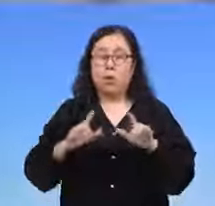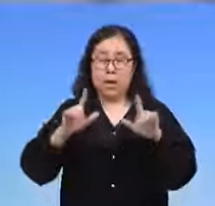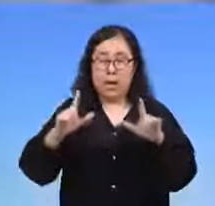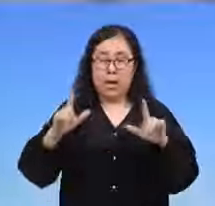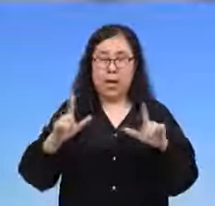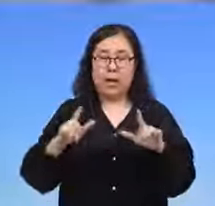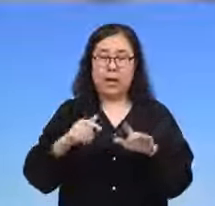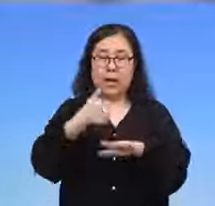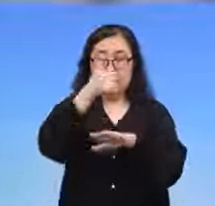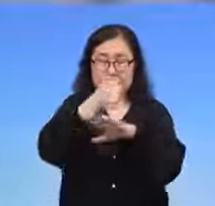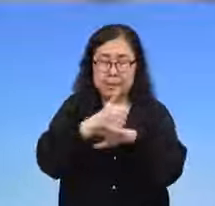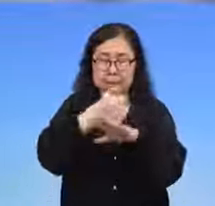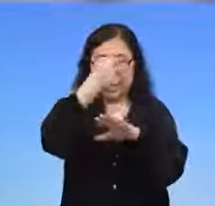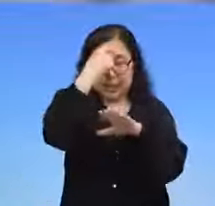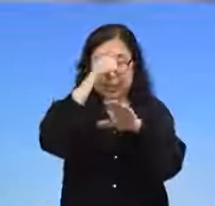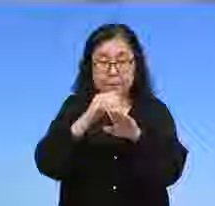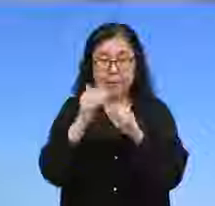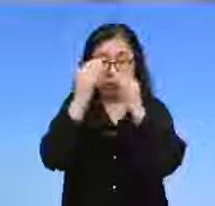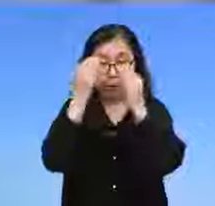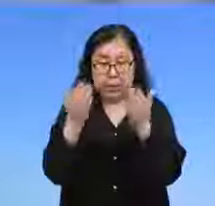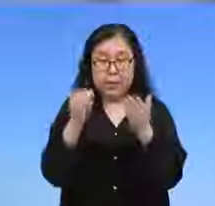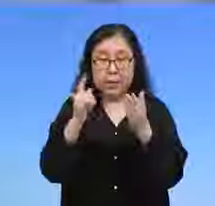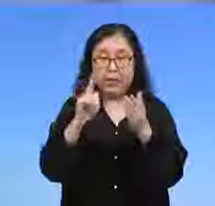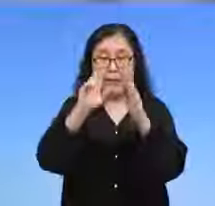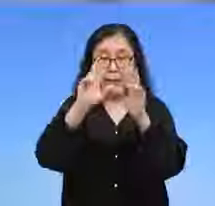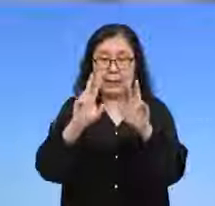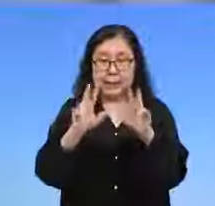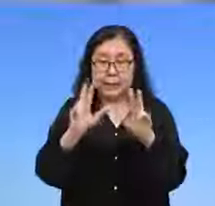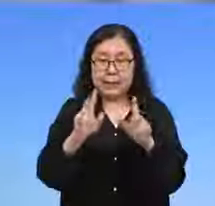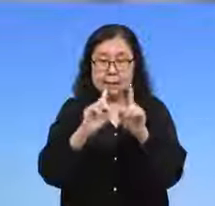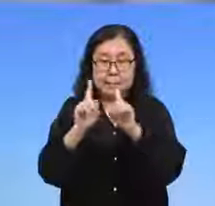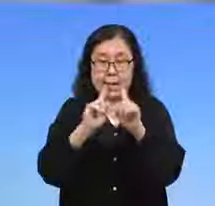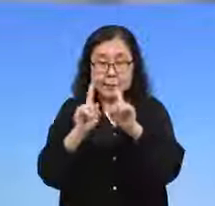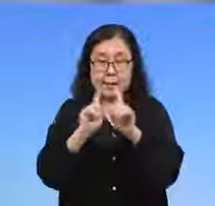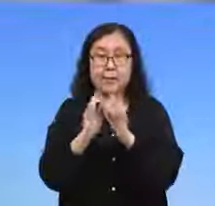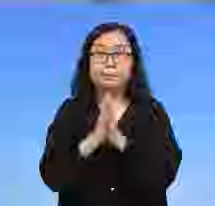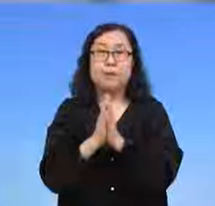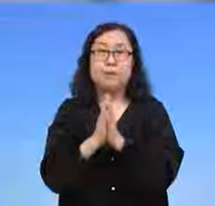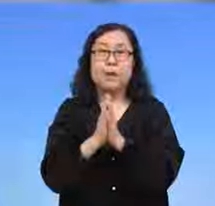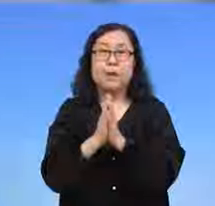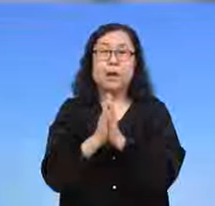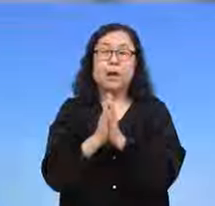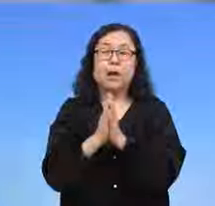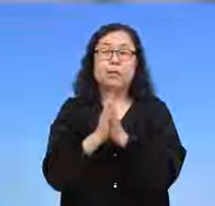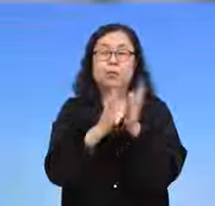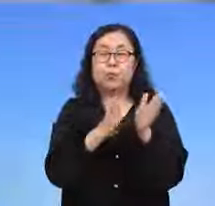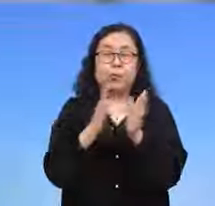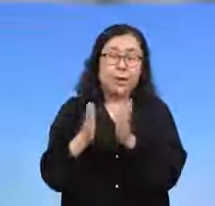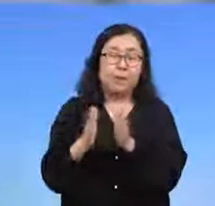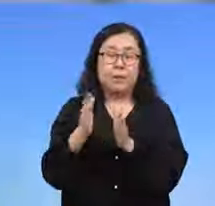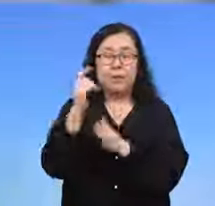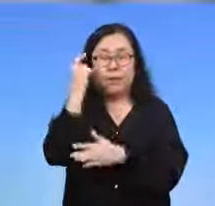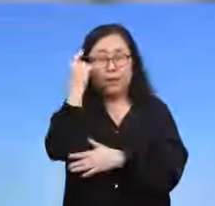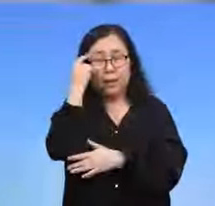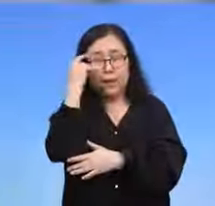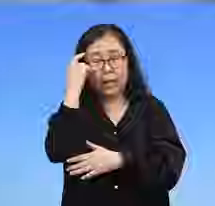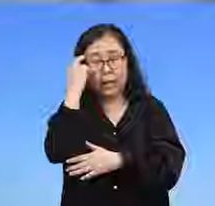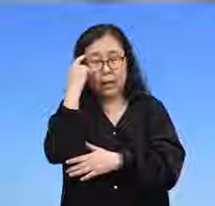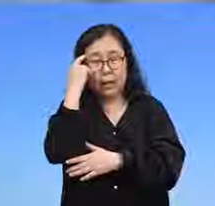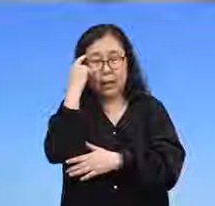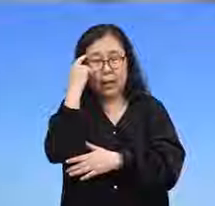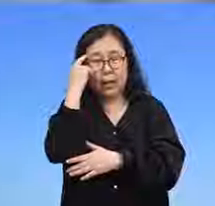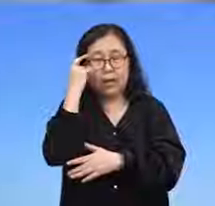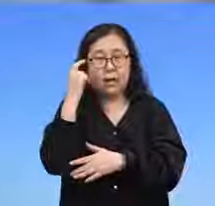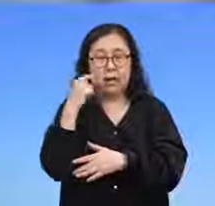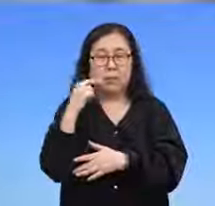올 한 해 마무리 예배를 드리는 이 시점에서 제가 말씀을 준비하며 생각해 보니까 유난히 요동이 많았던 한